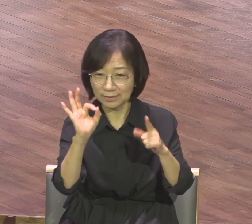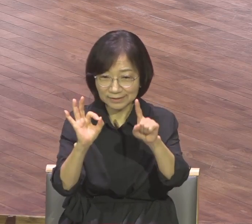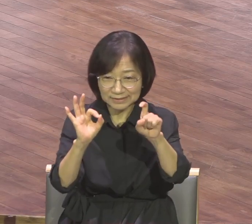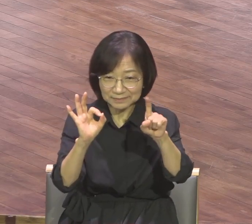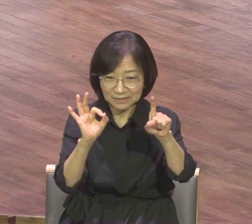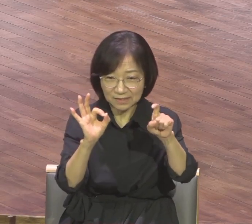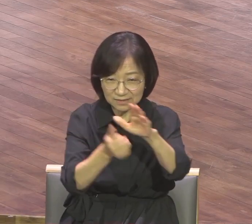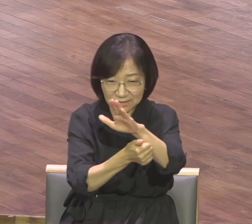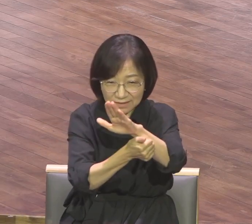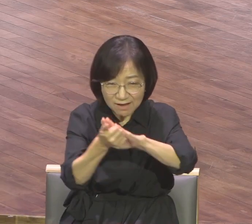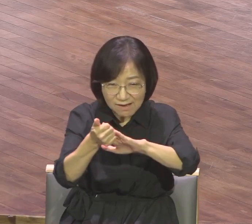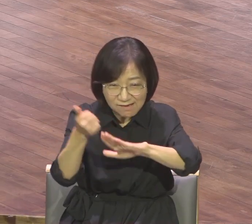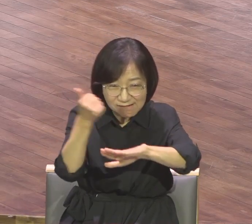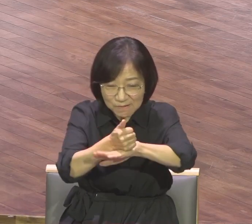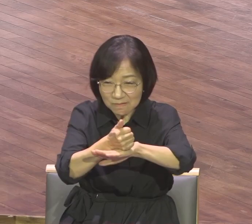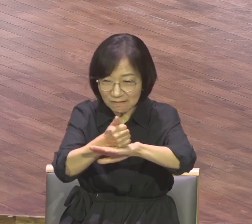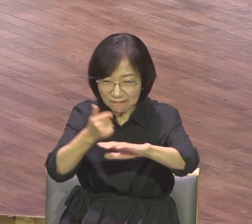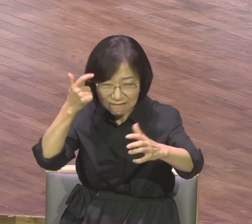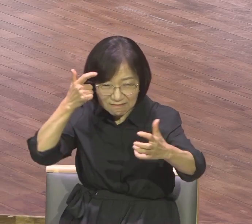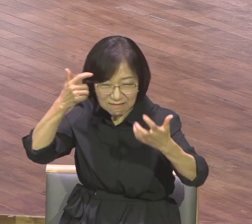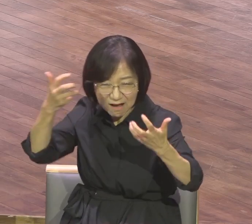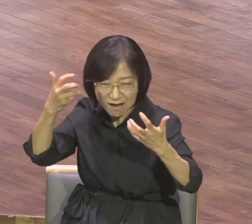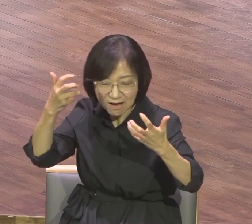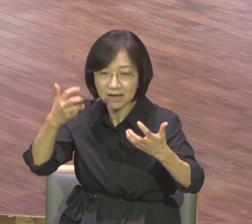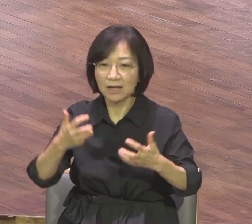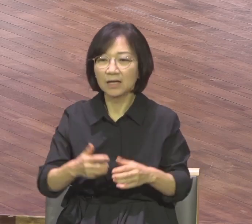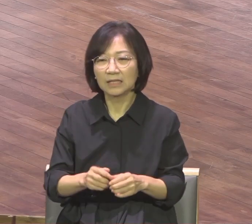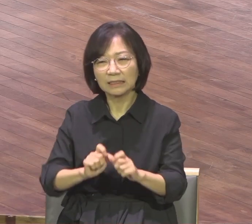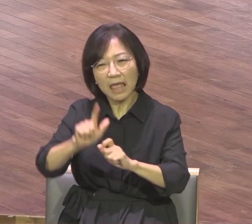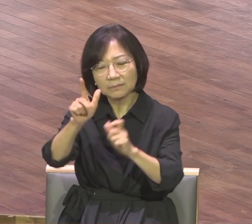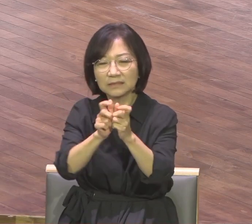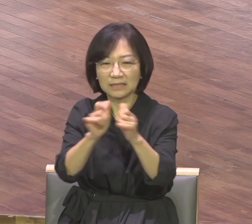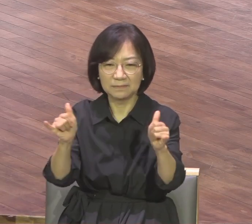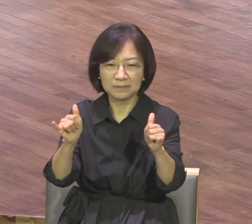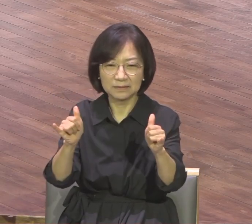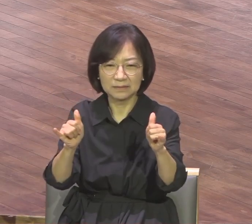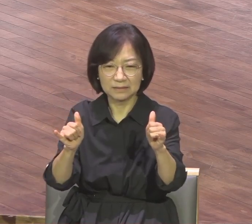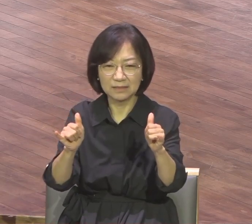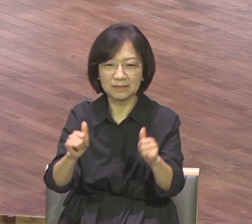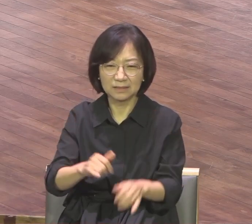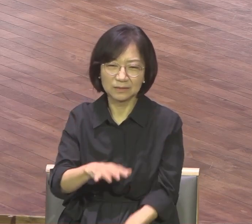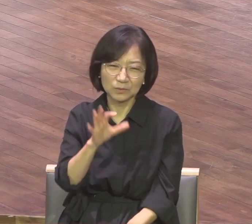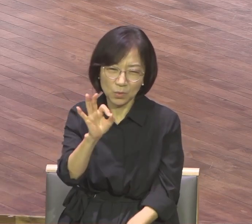창세기 11장의 성공 중심, 그것에 다 잡혀 있어요.